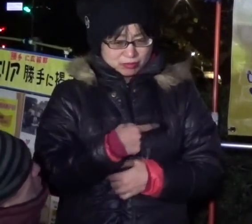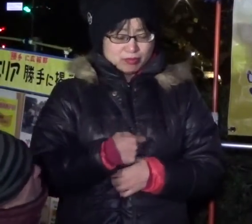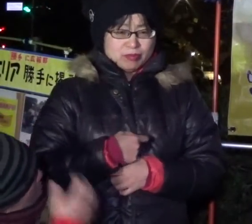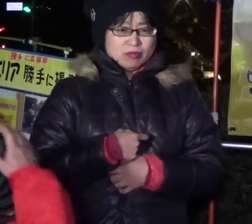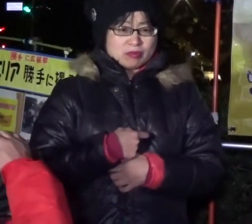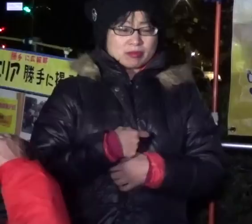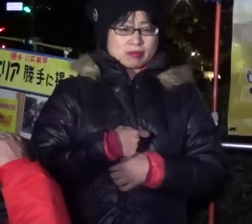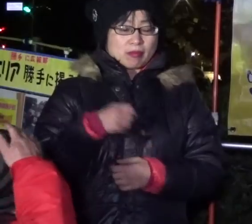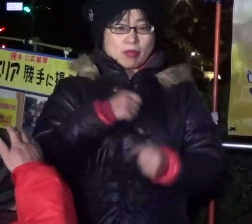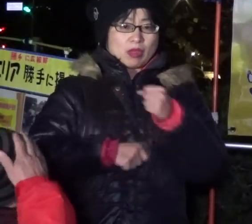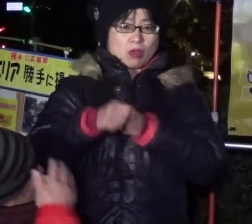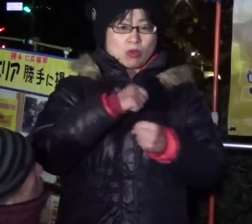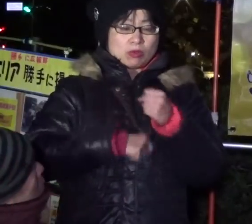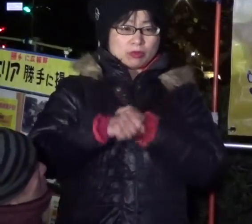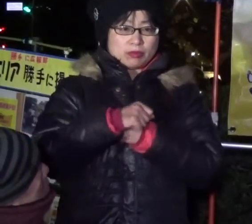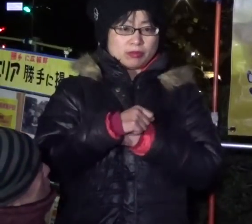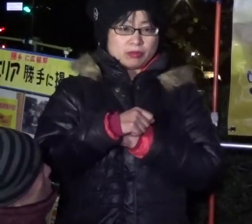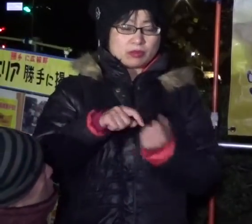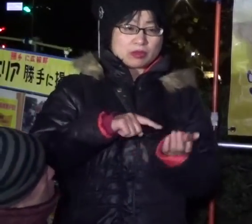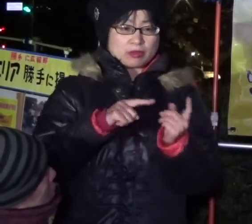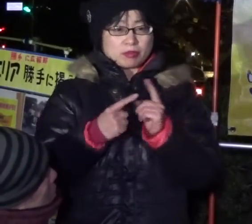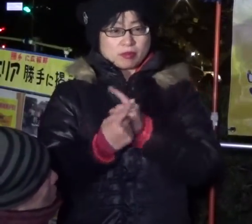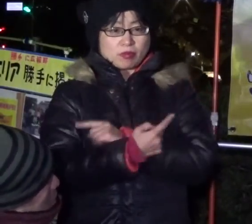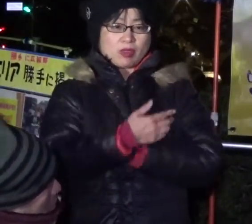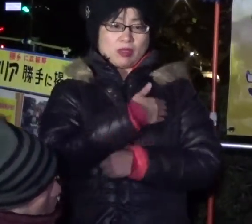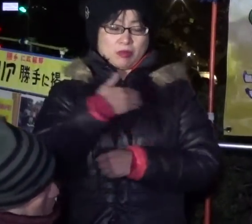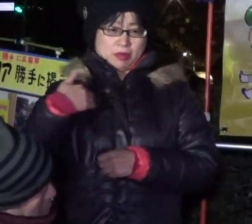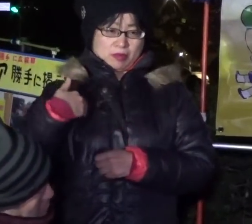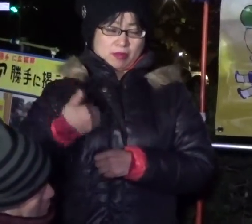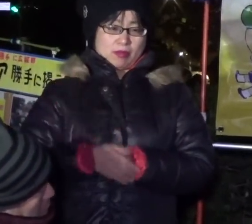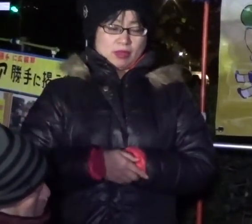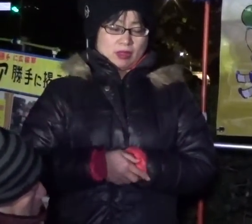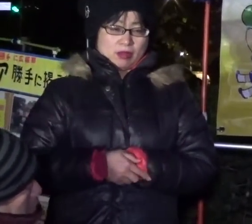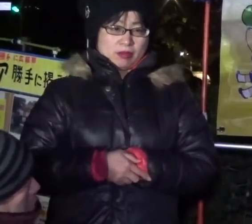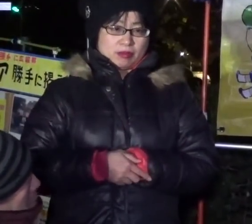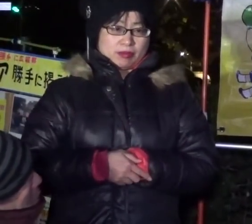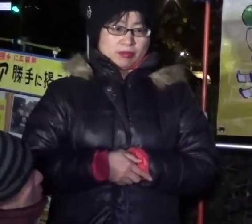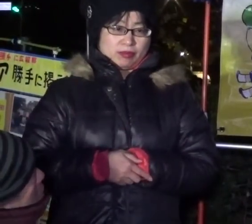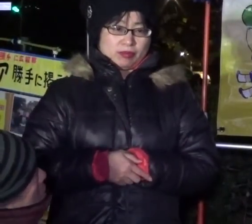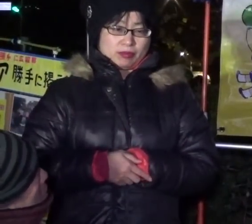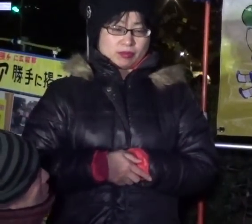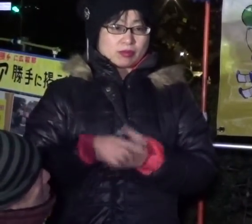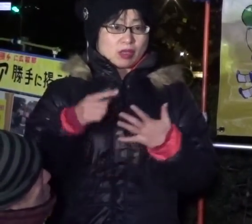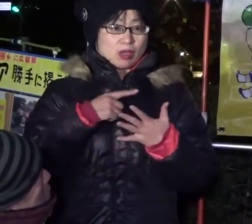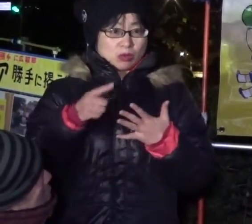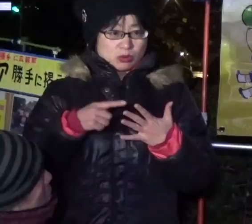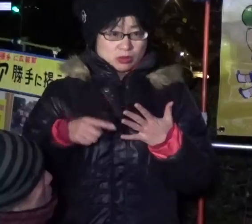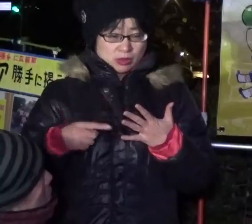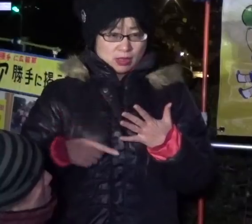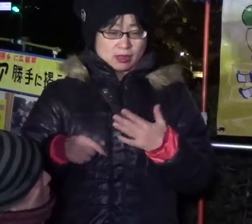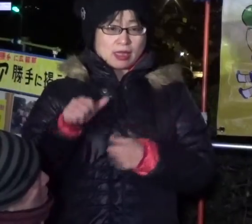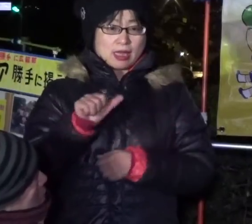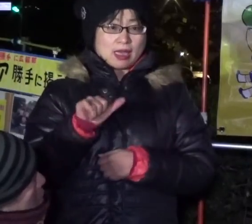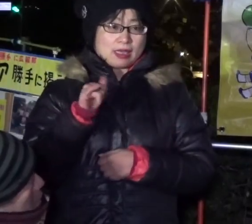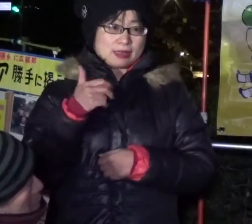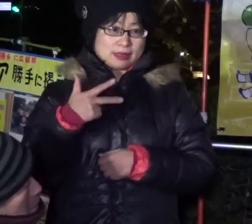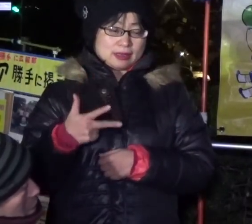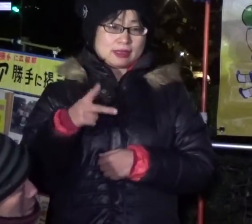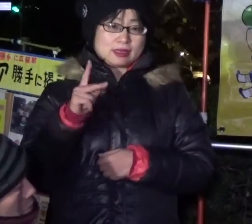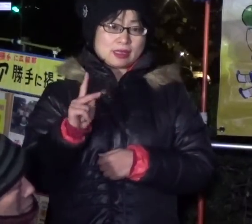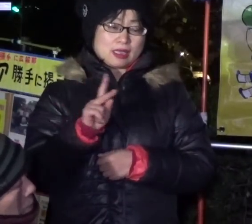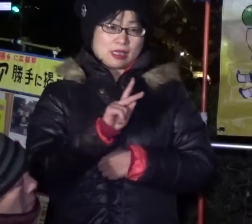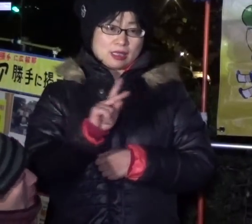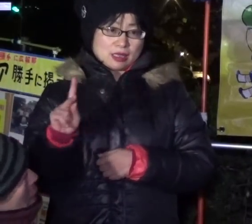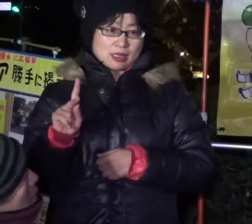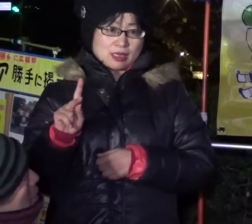動に移せるようになりました。で、まだ栃木県足利市は一般的なところは